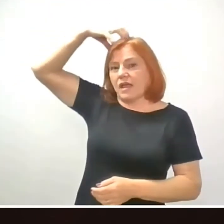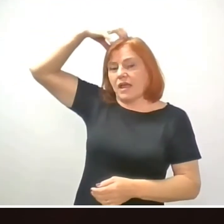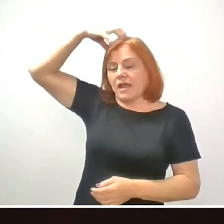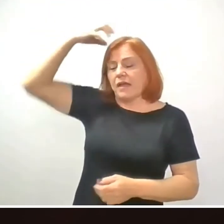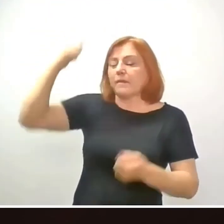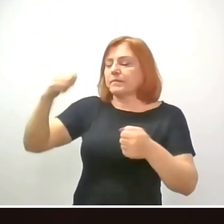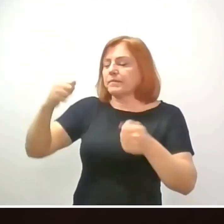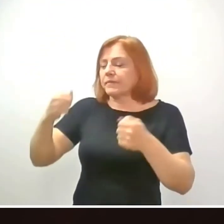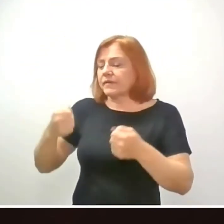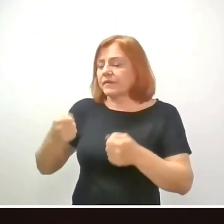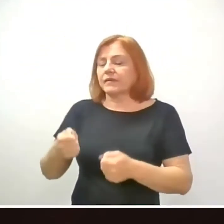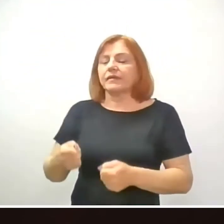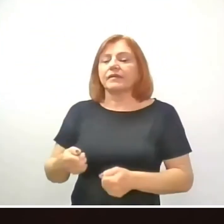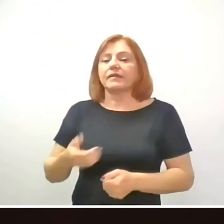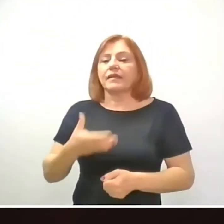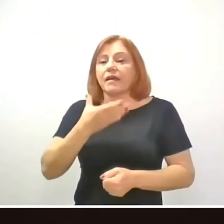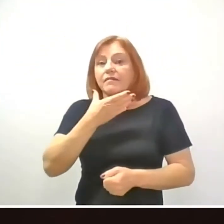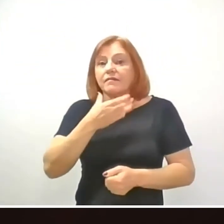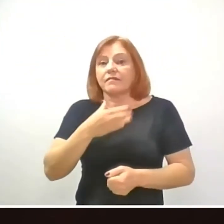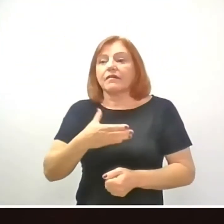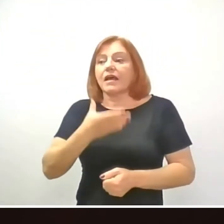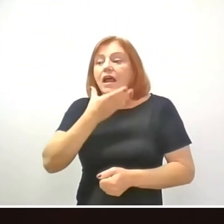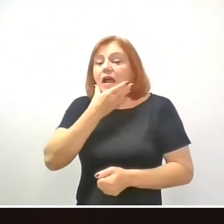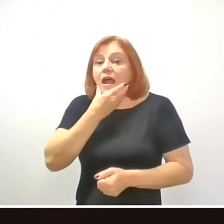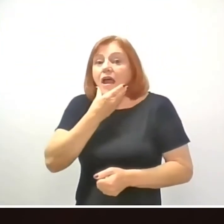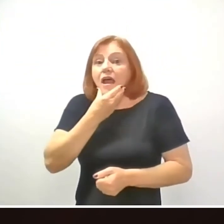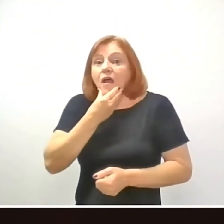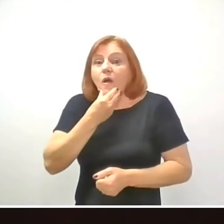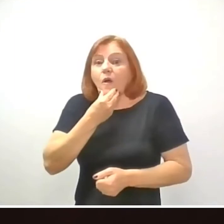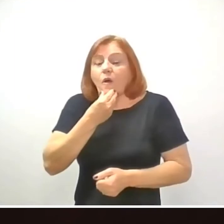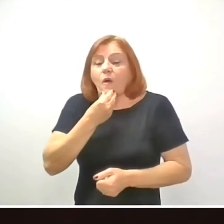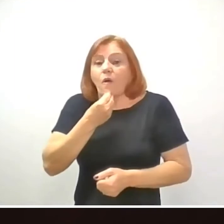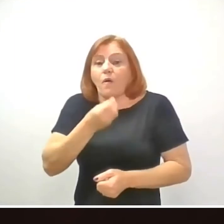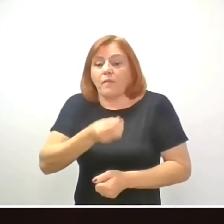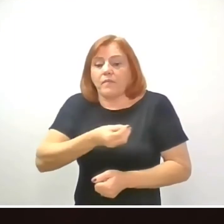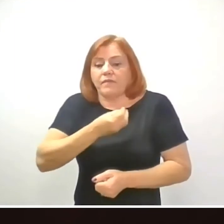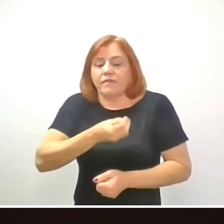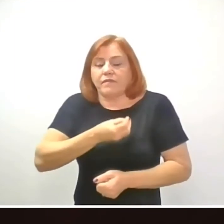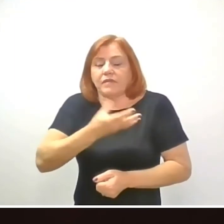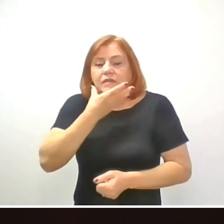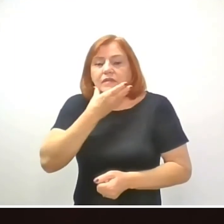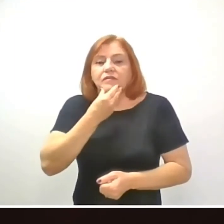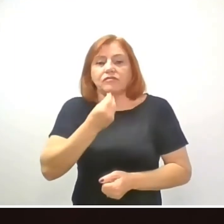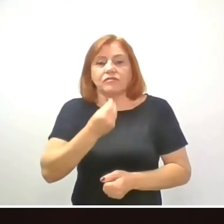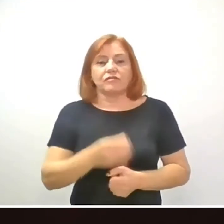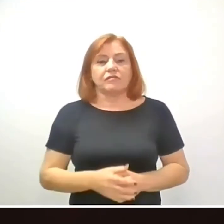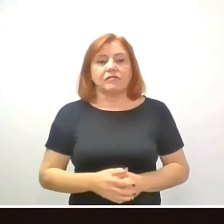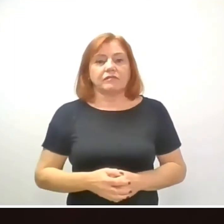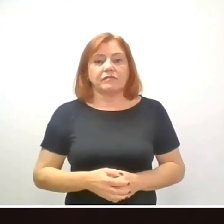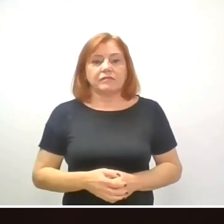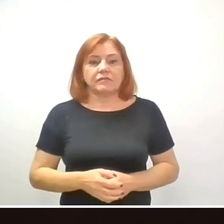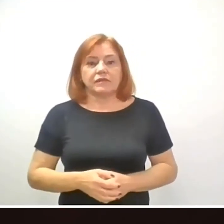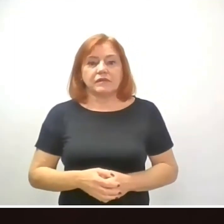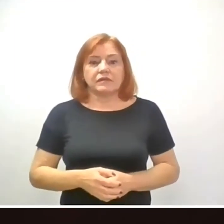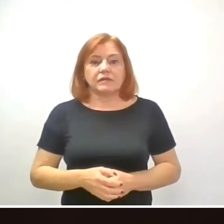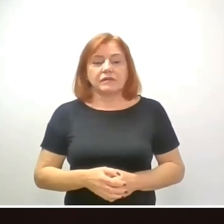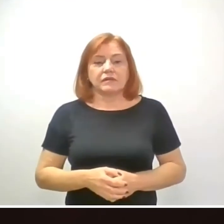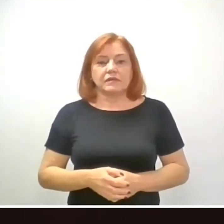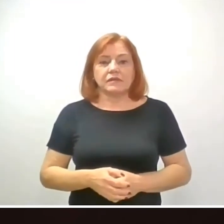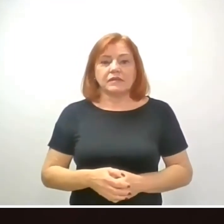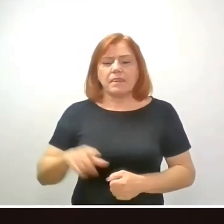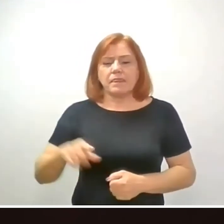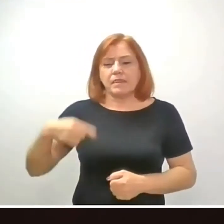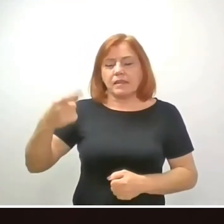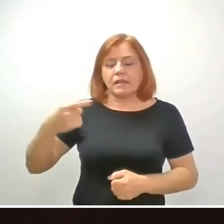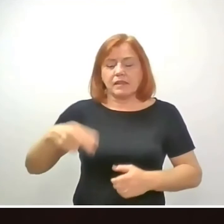ele aqui diz, ele se tornou um homem, e na ressurreição se tornou filho de Deus, o